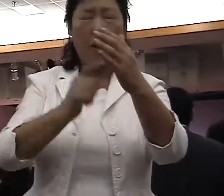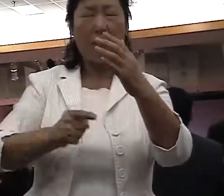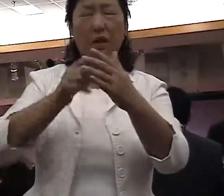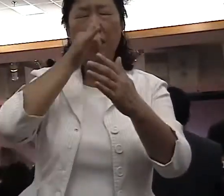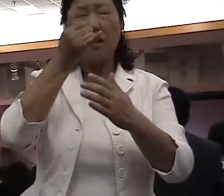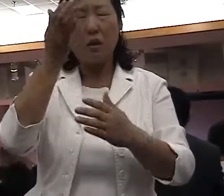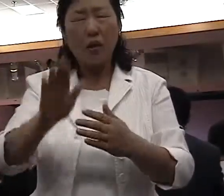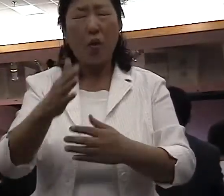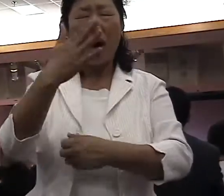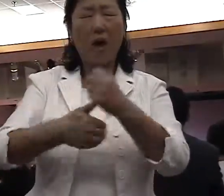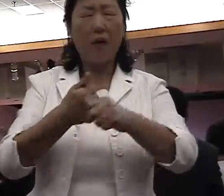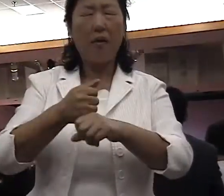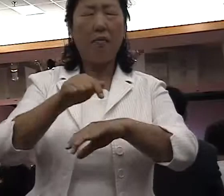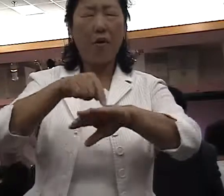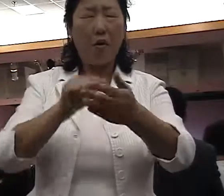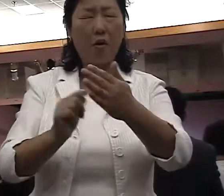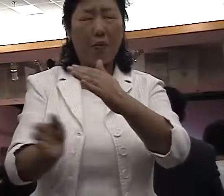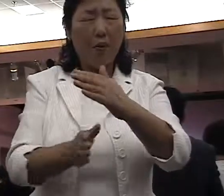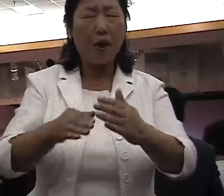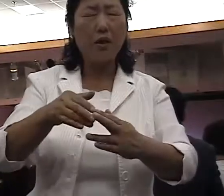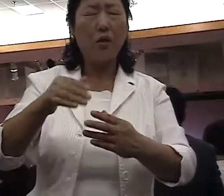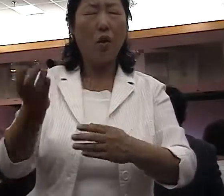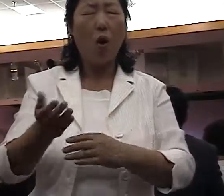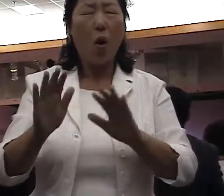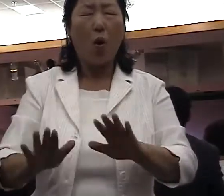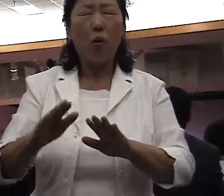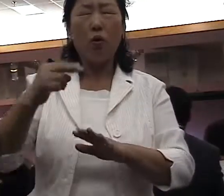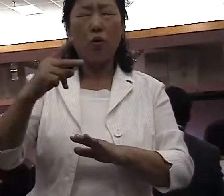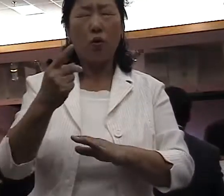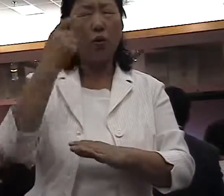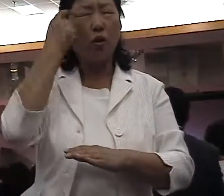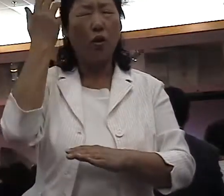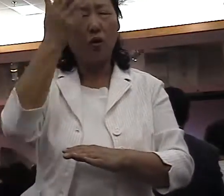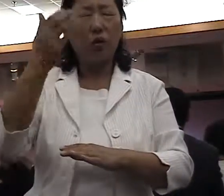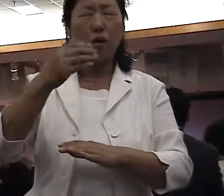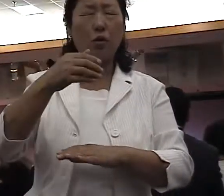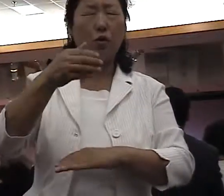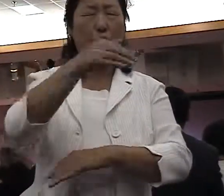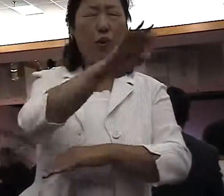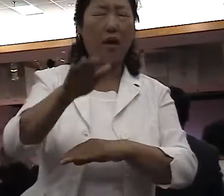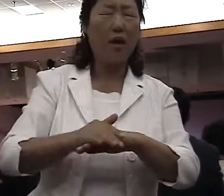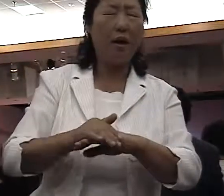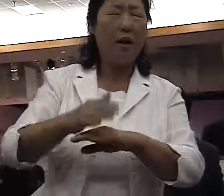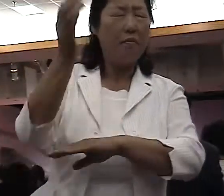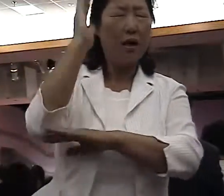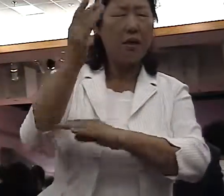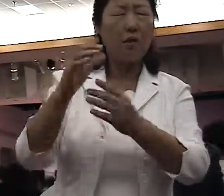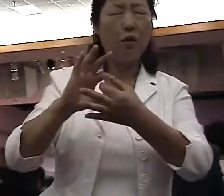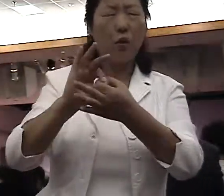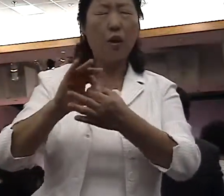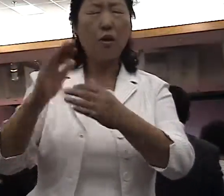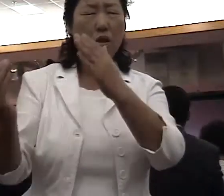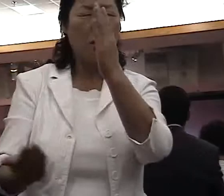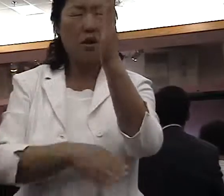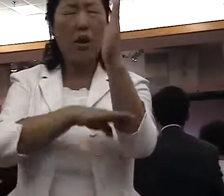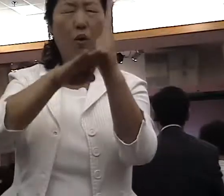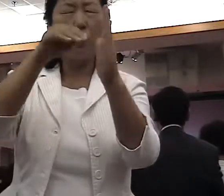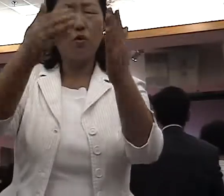주시고 살아있는 것과 능력을 주시옵소서. 말씀하시는 나는 목사님의 말씀에 주의 권능이 함께해 주시고 성령의 능력을